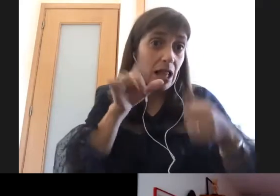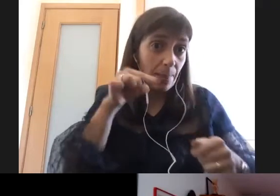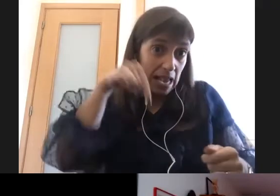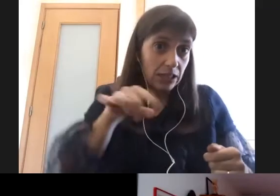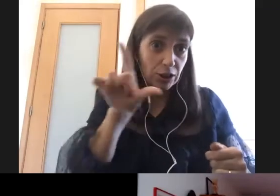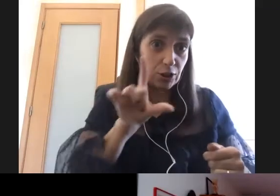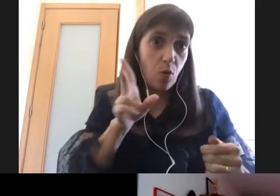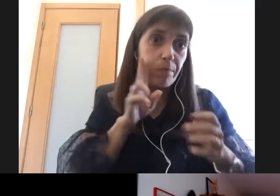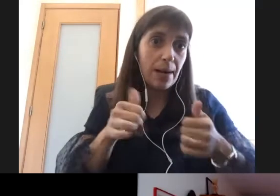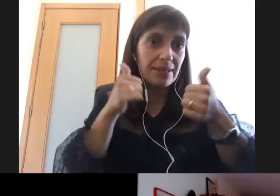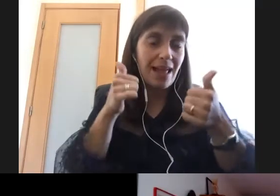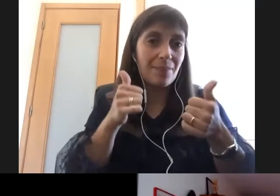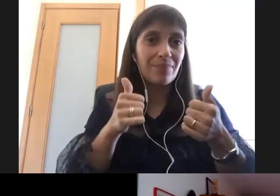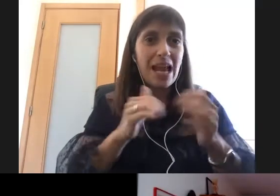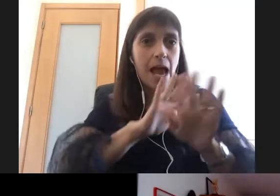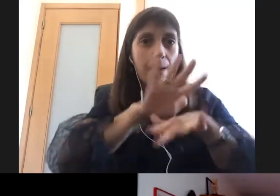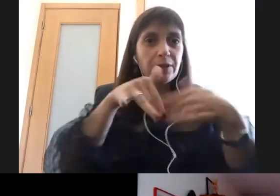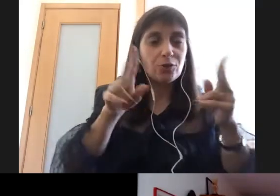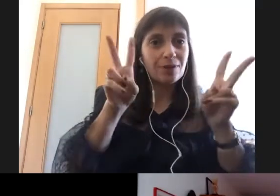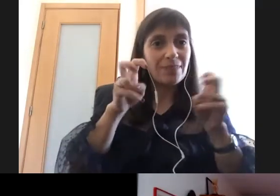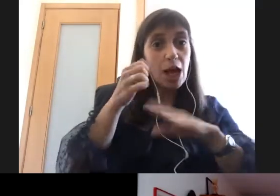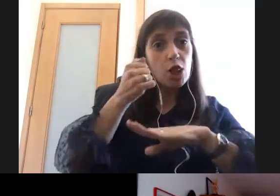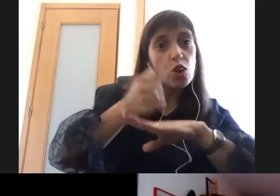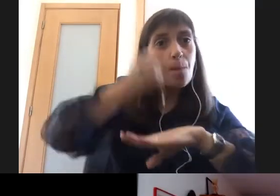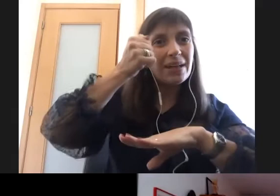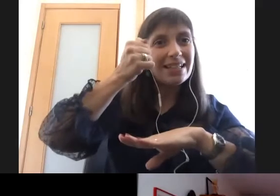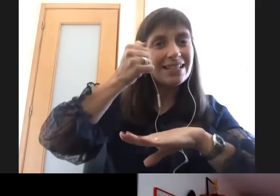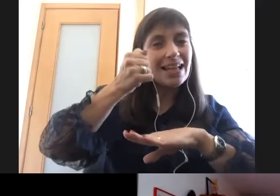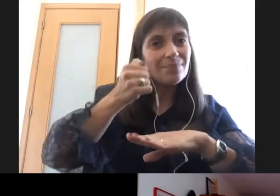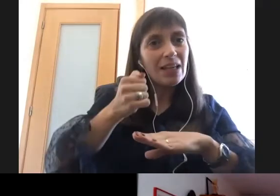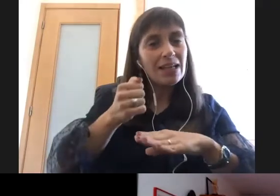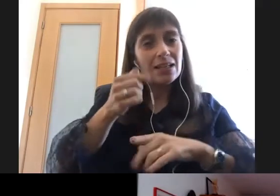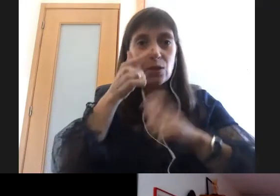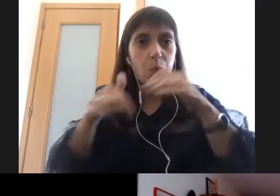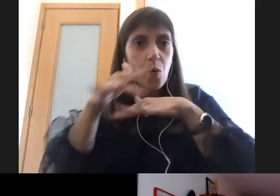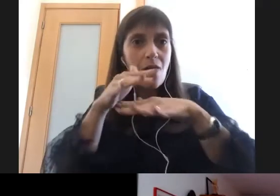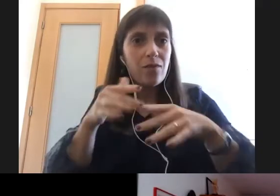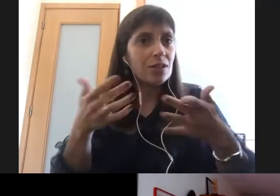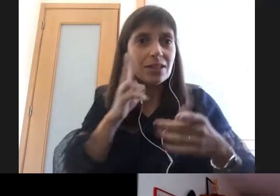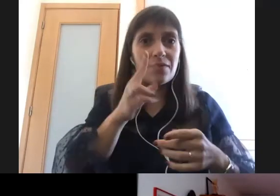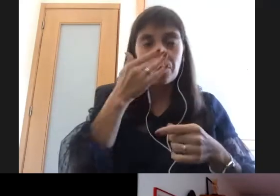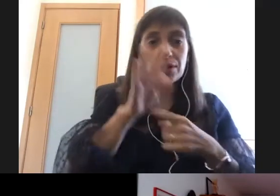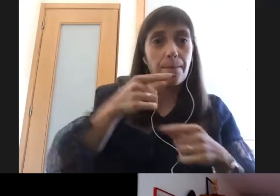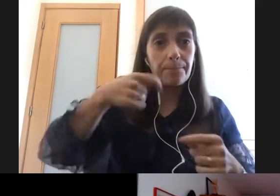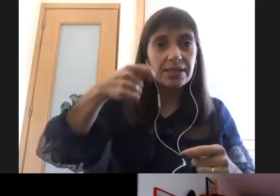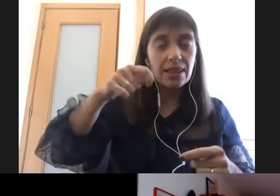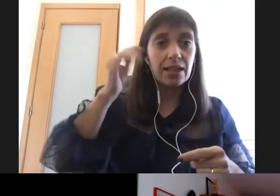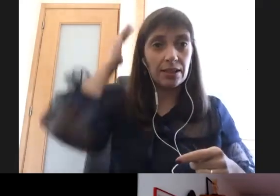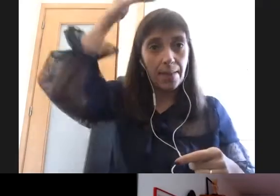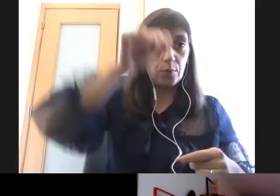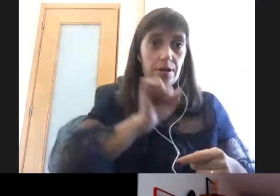a mistura entre a nobreza e a pedra é muito constante. O nosso presidente da República, por exemplo,